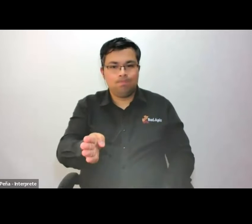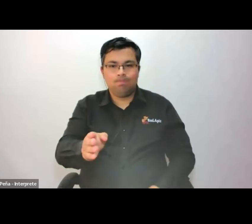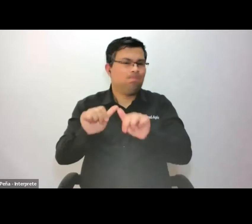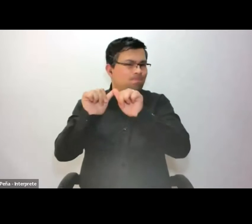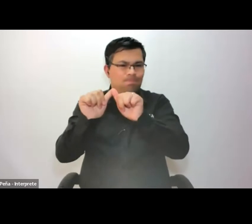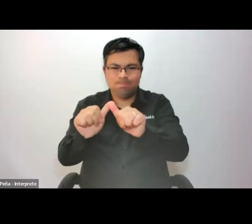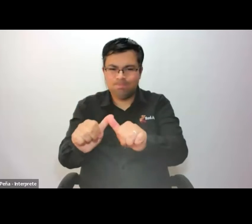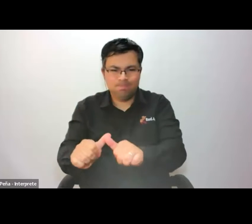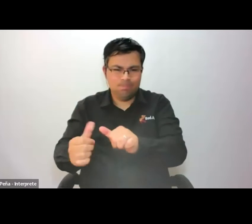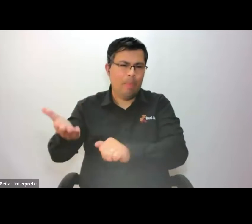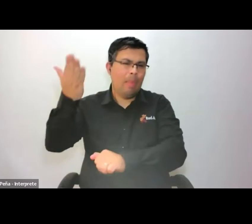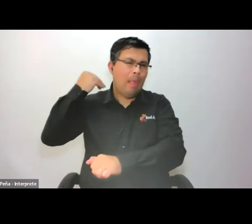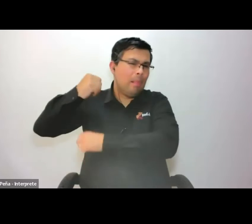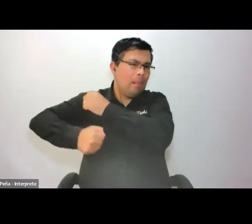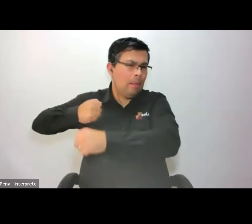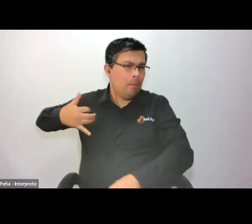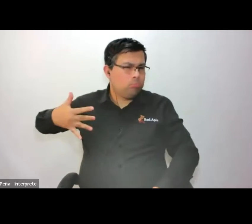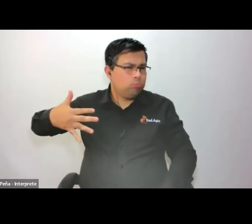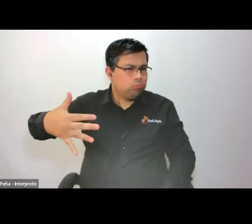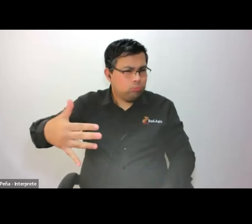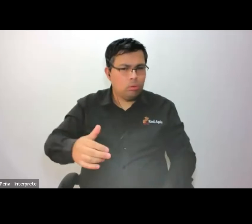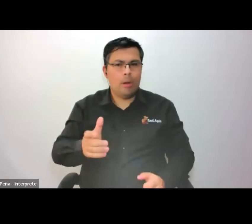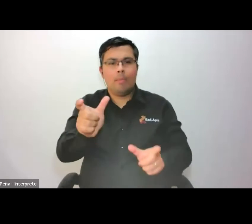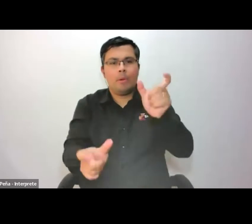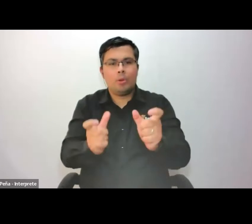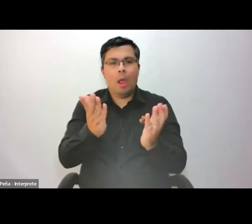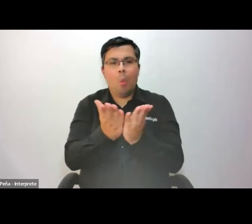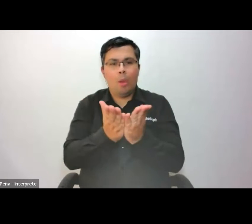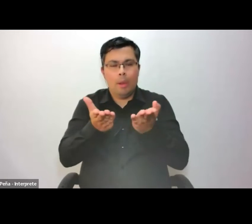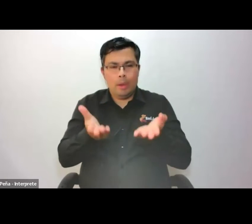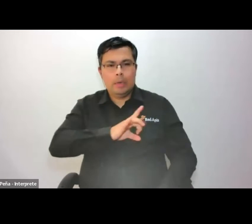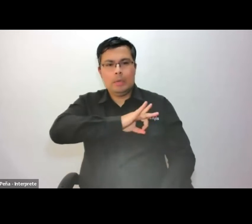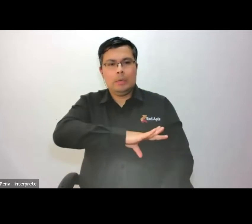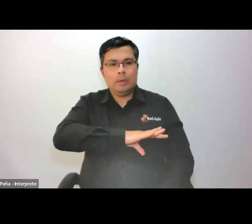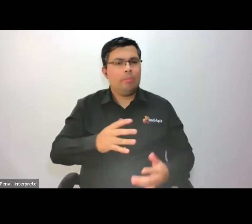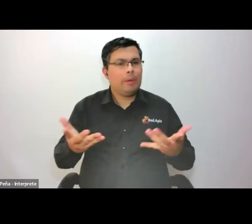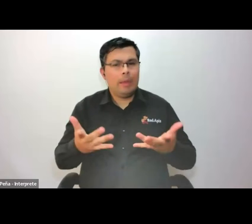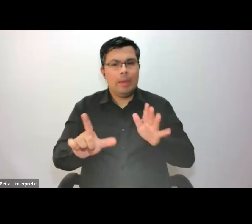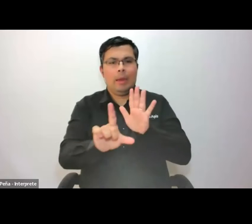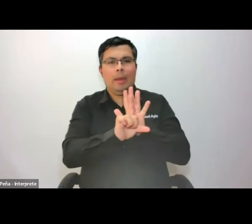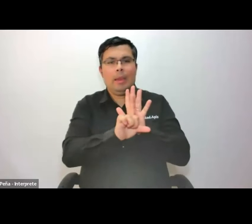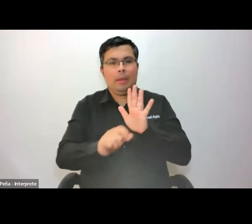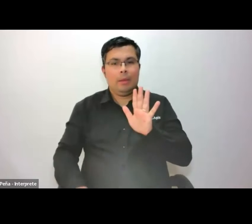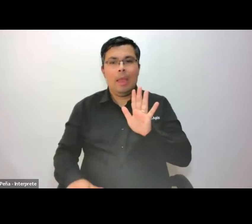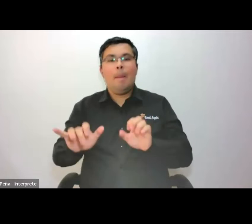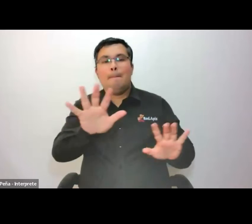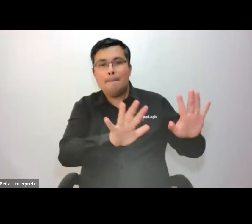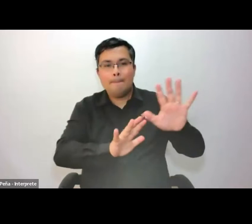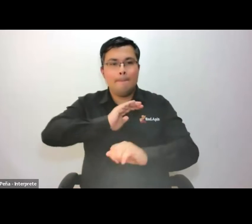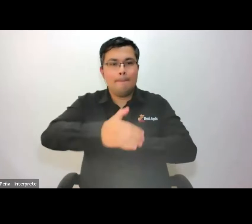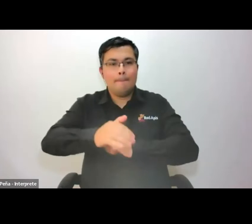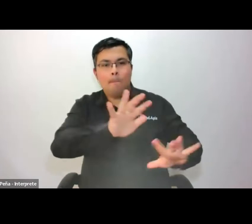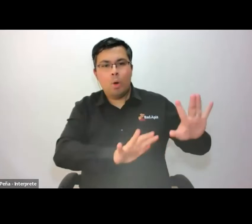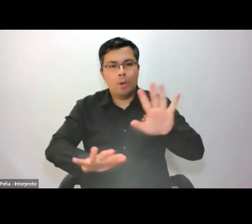a formalizar, proteger, garantizar sus derechos que estaban siendo vulnerados. ¿ya? No es que